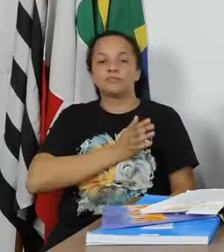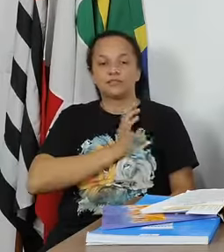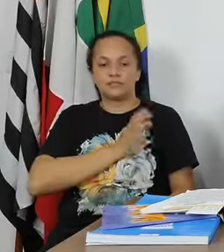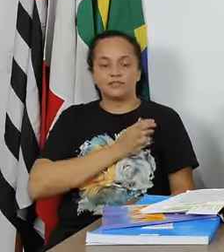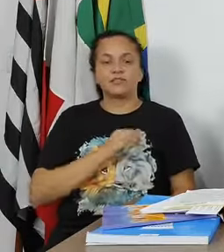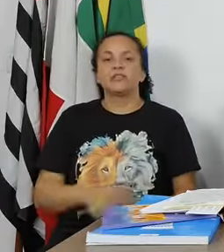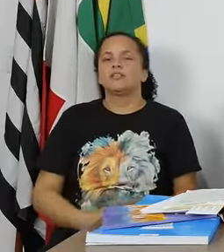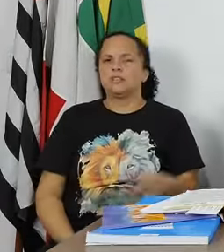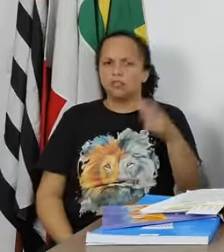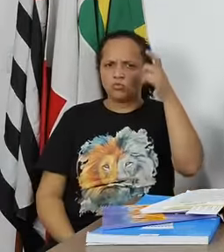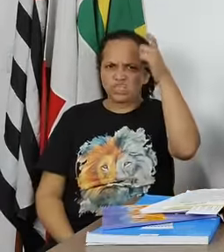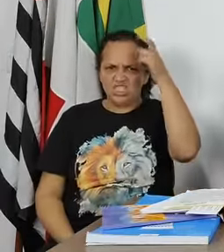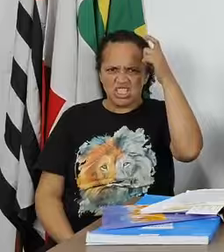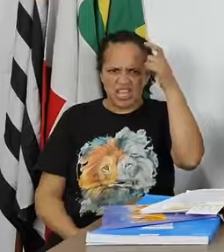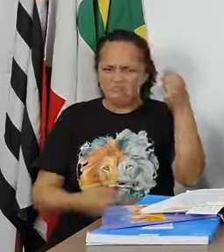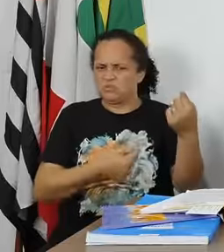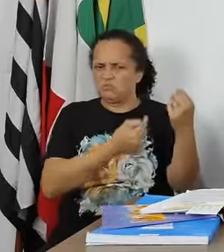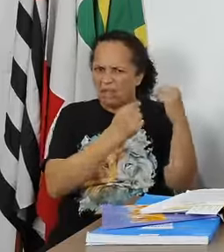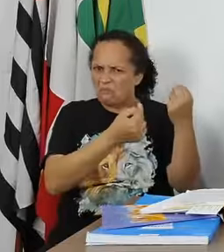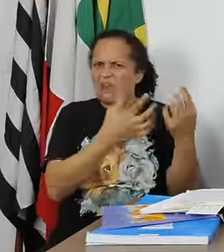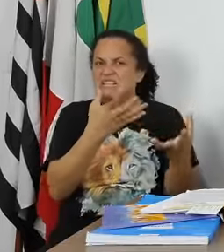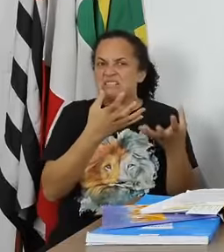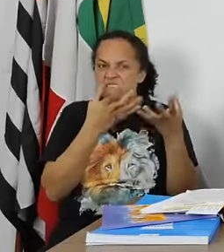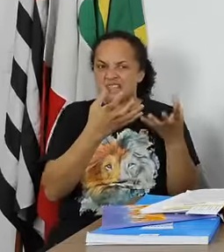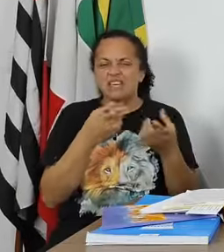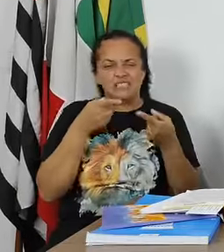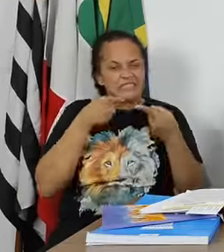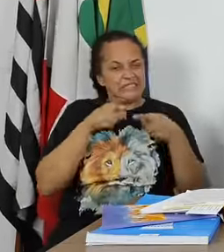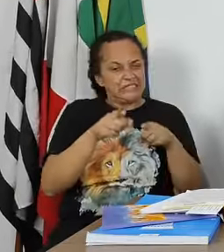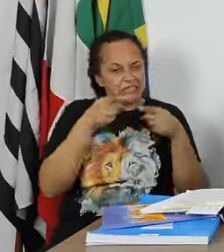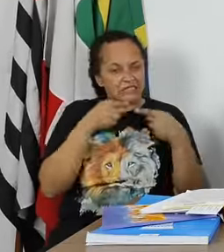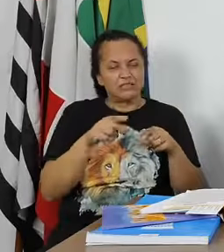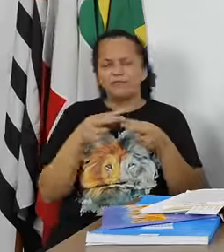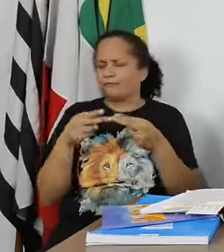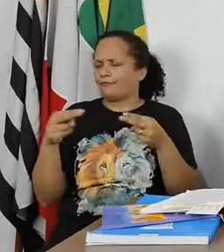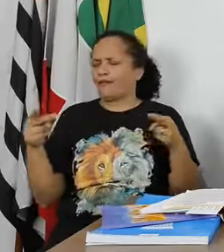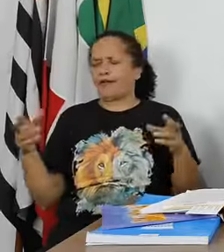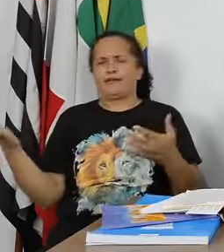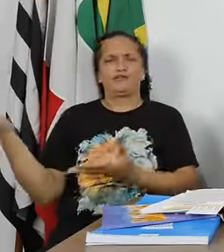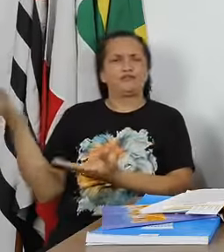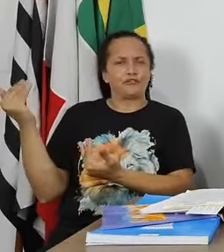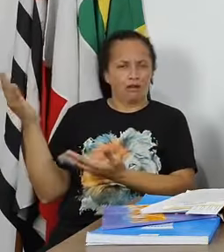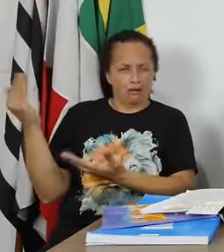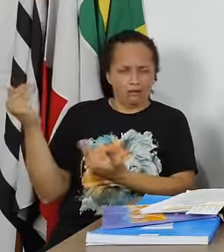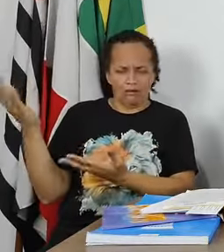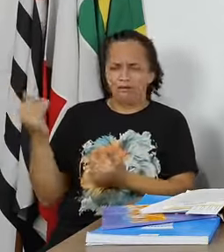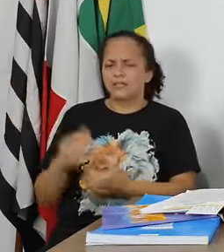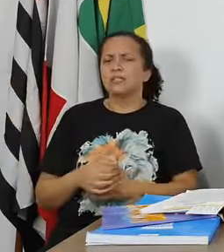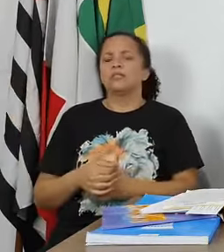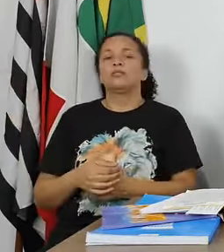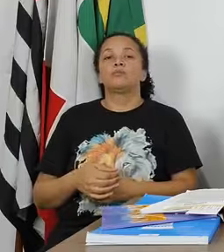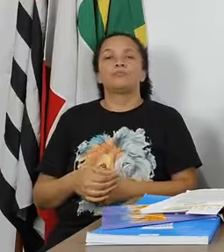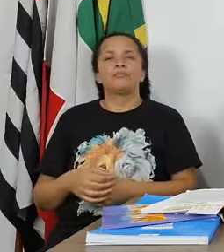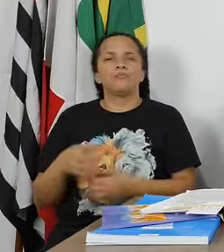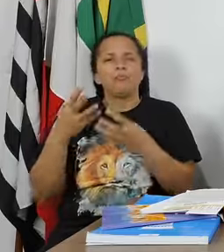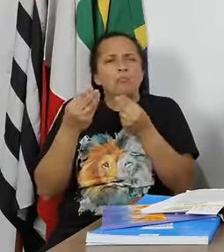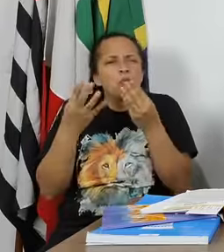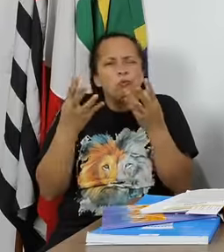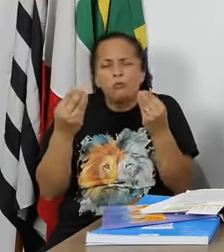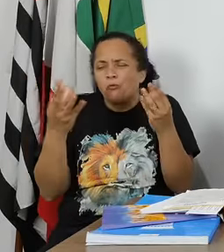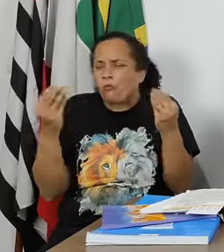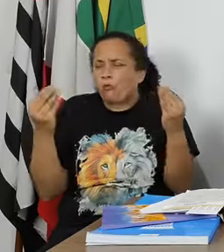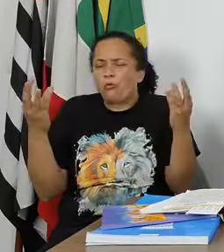o inimigo tem assolado pessoas, tem assolado jovens, né? É impressionante, o número de jovens,